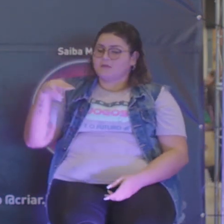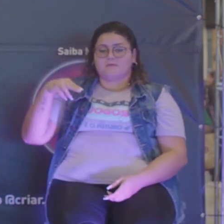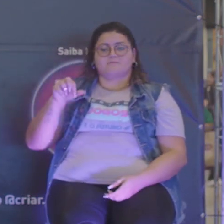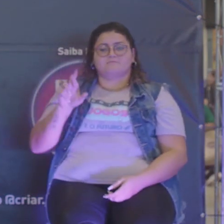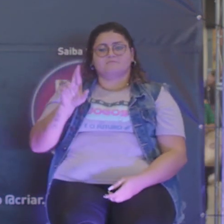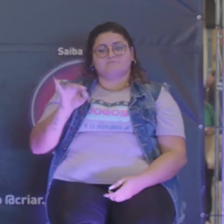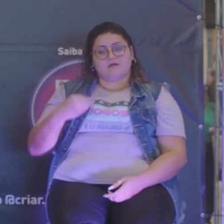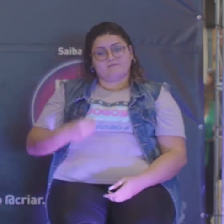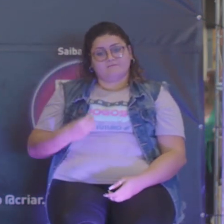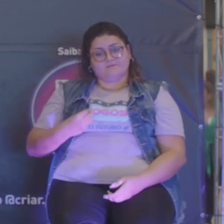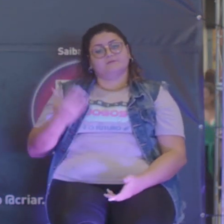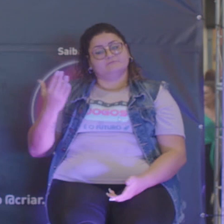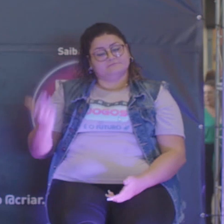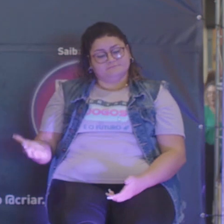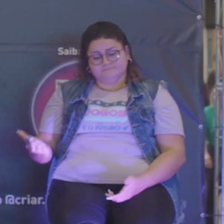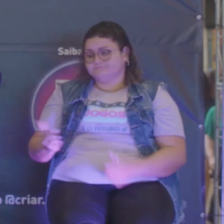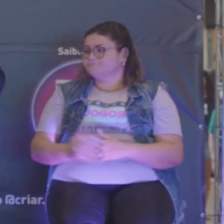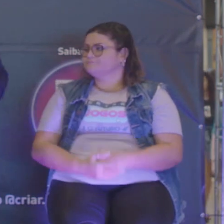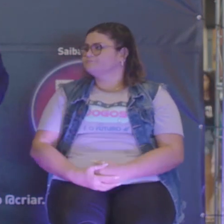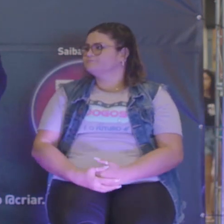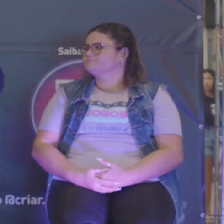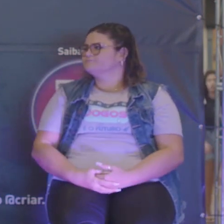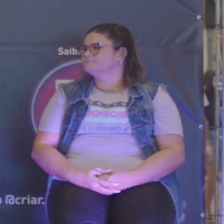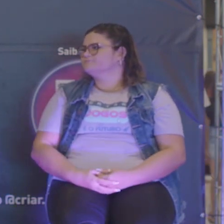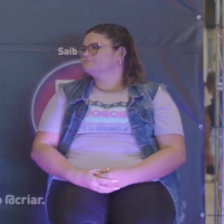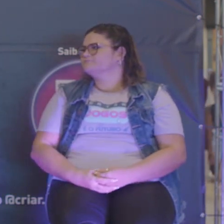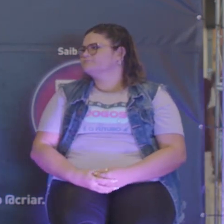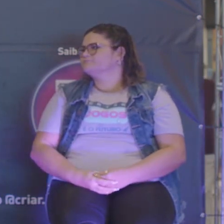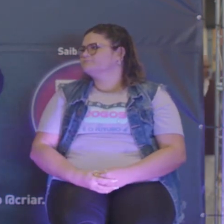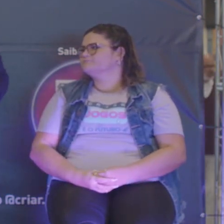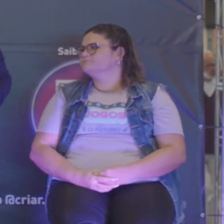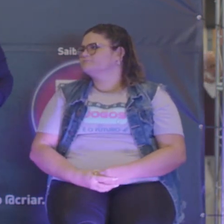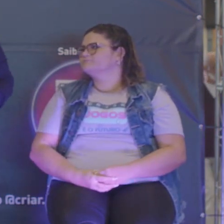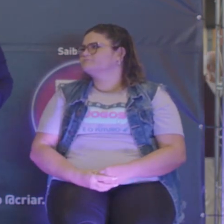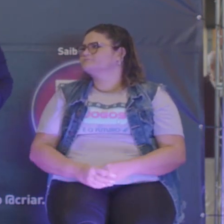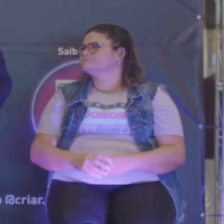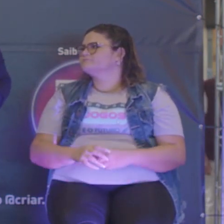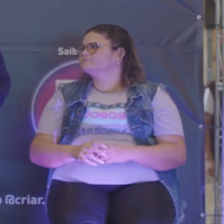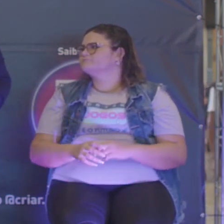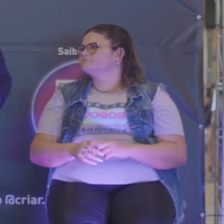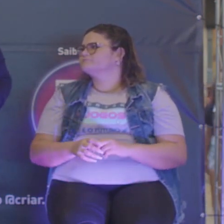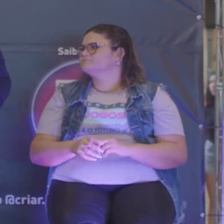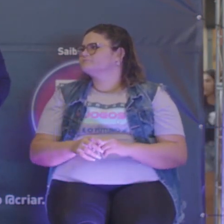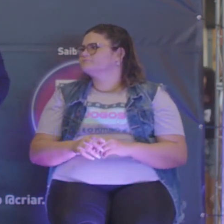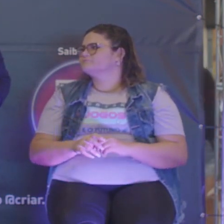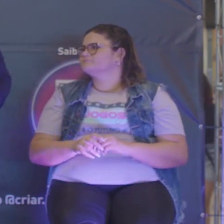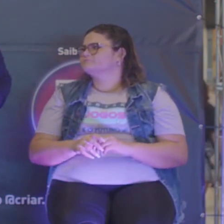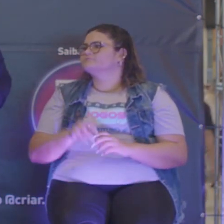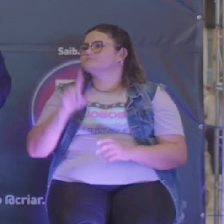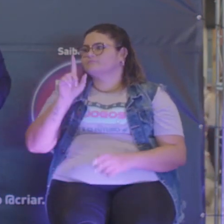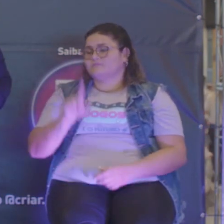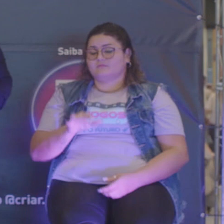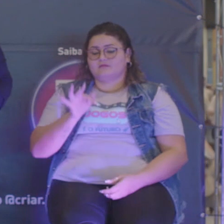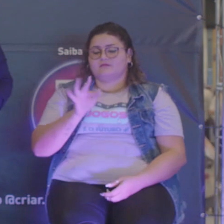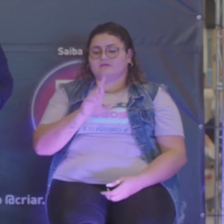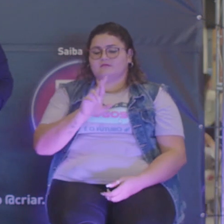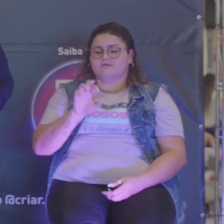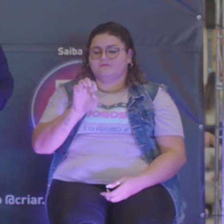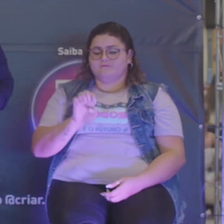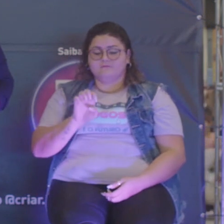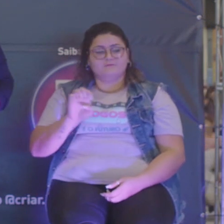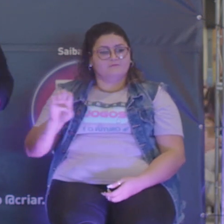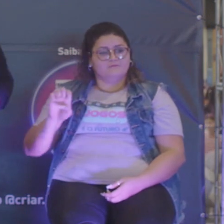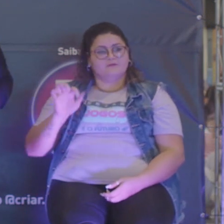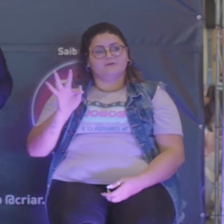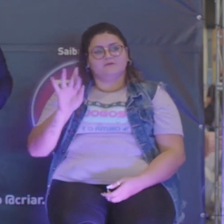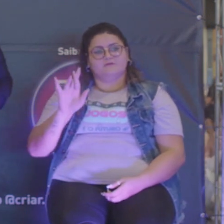que vive disso. Então, é super importante. É bacana isso falar, porque o Free Fire já deu uma boa